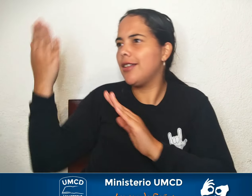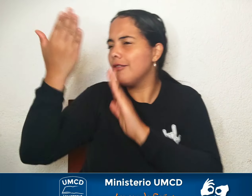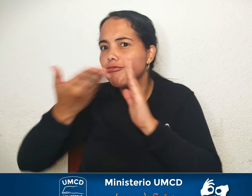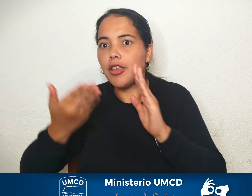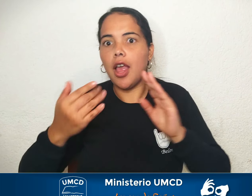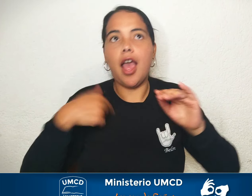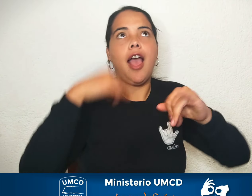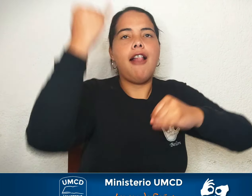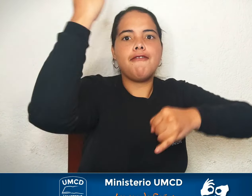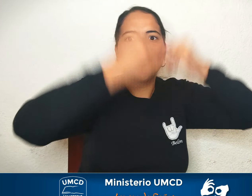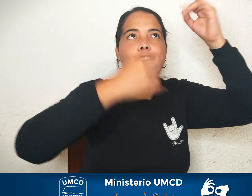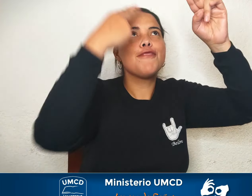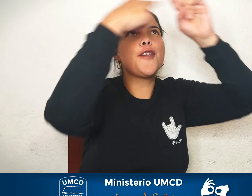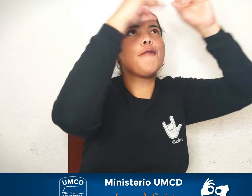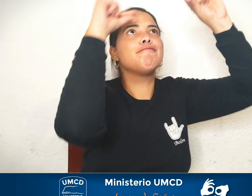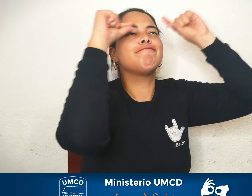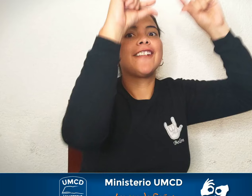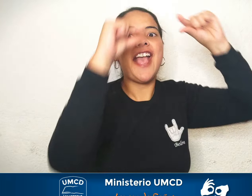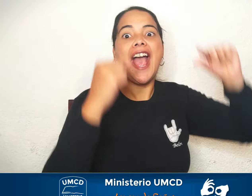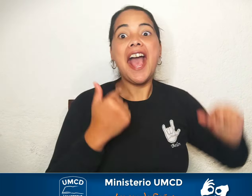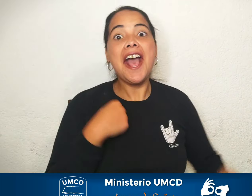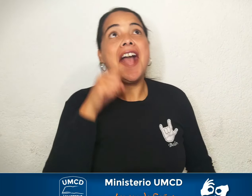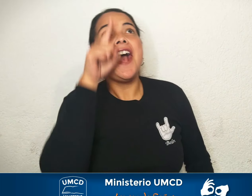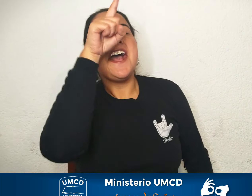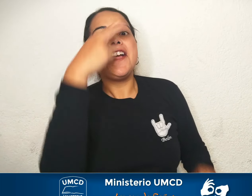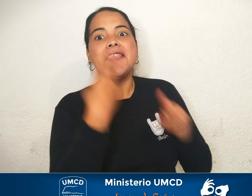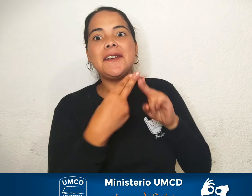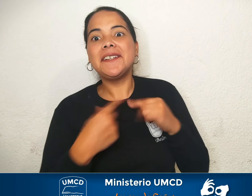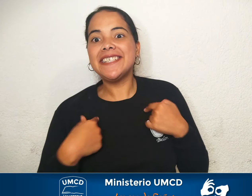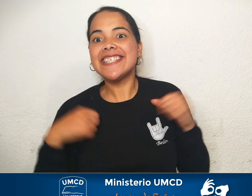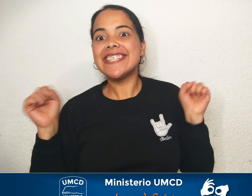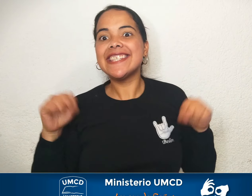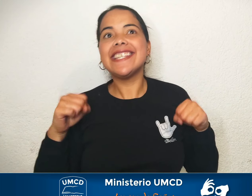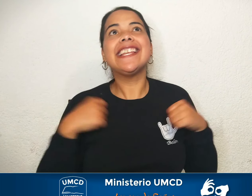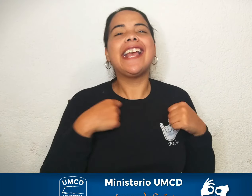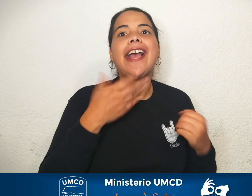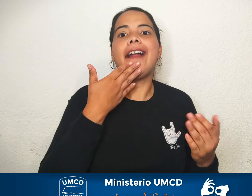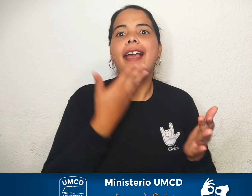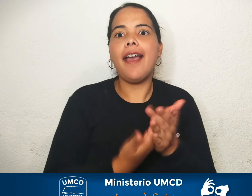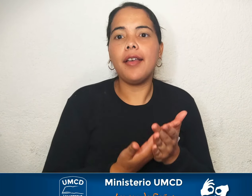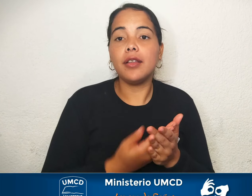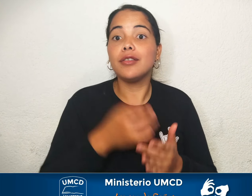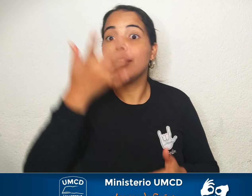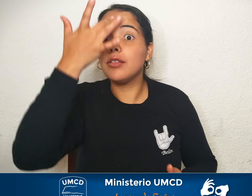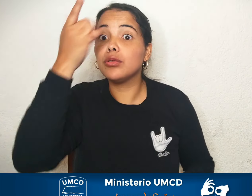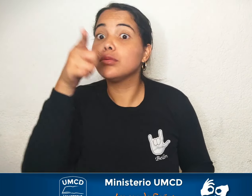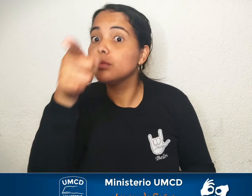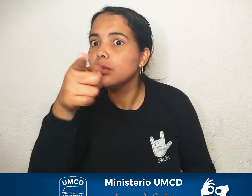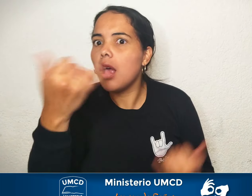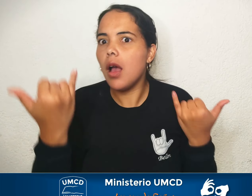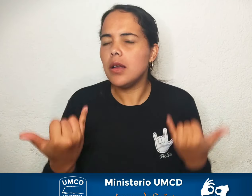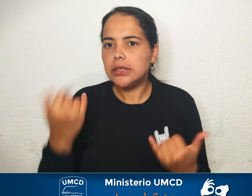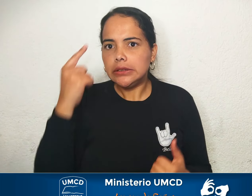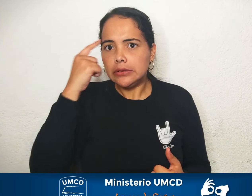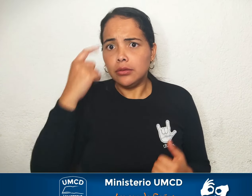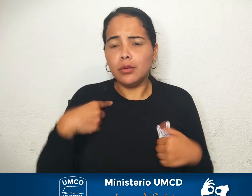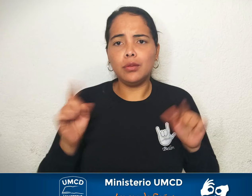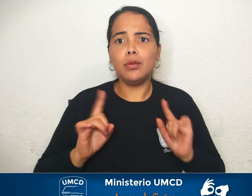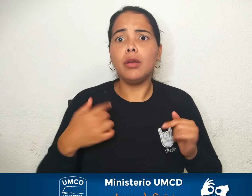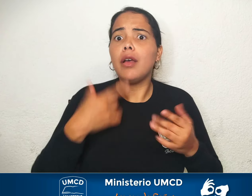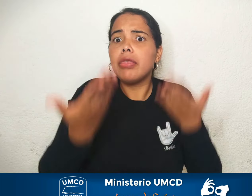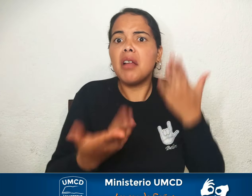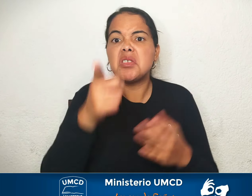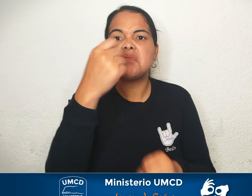persona activa. Tal vez usted sea la persona que usted vaya y anime a otros a buscar a Dios. Tal vez sea la persona que usted hable